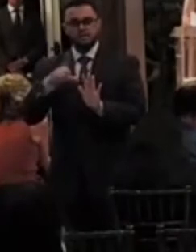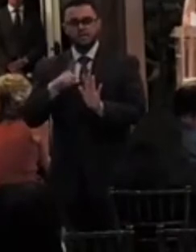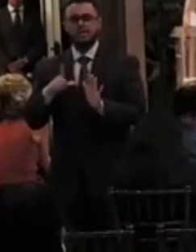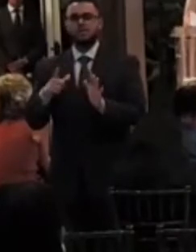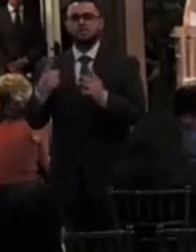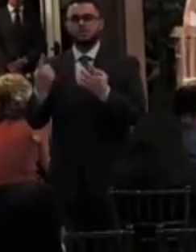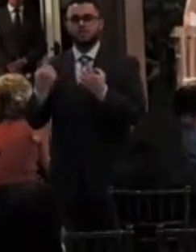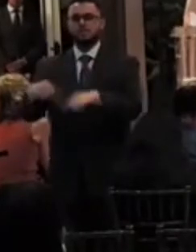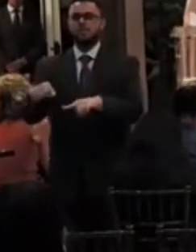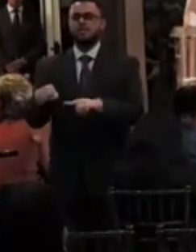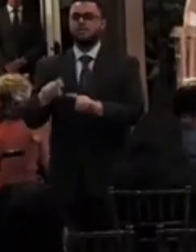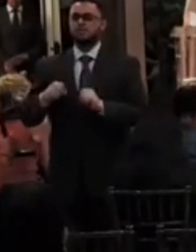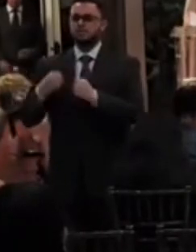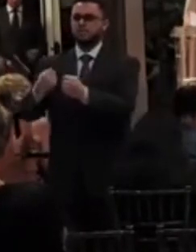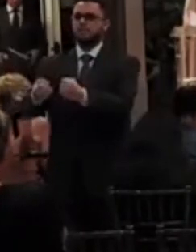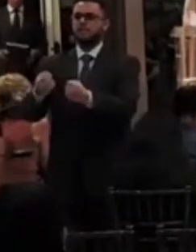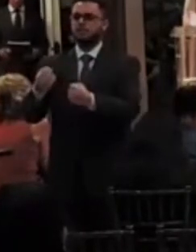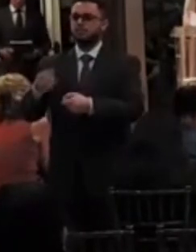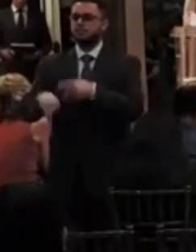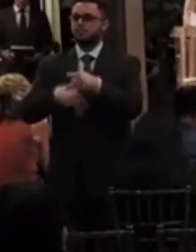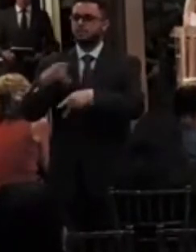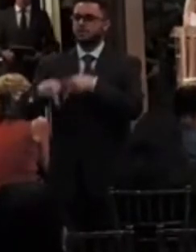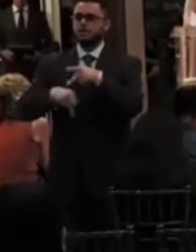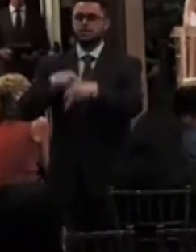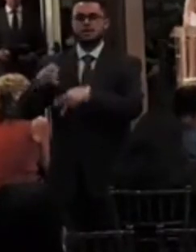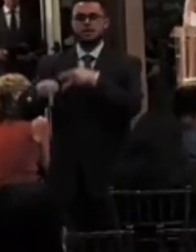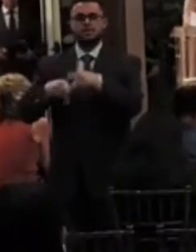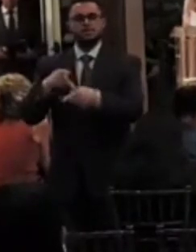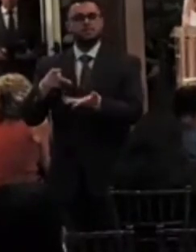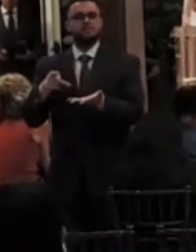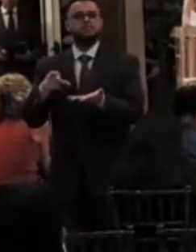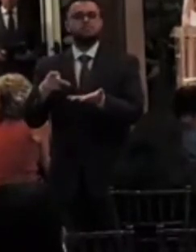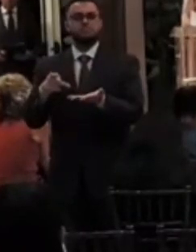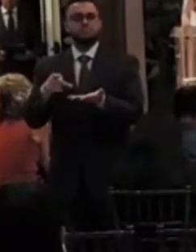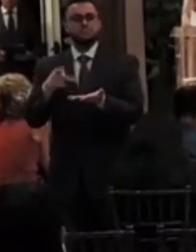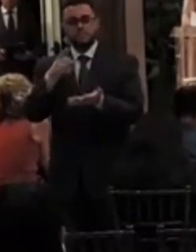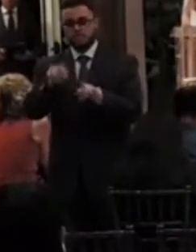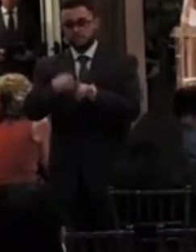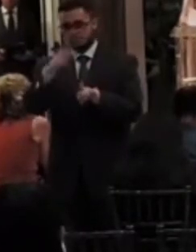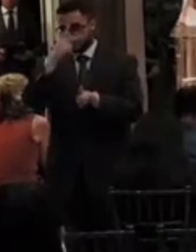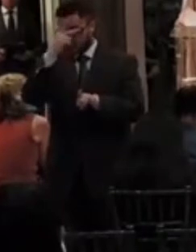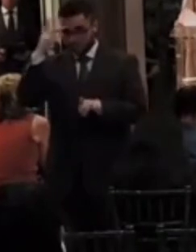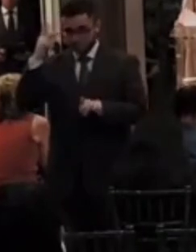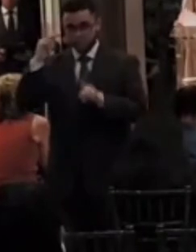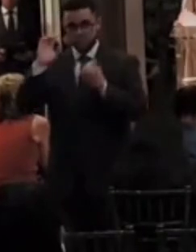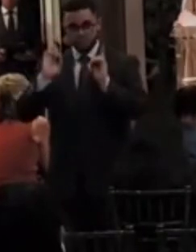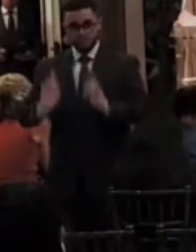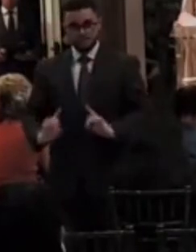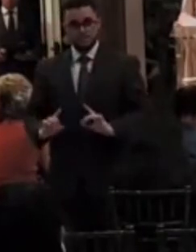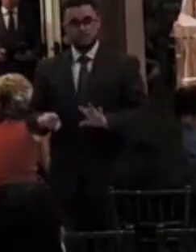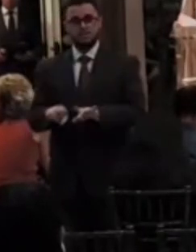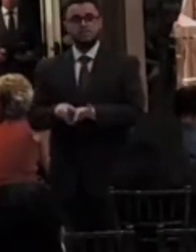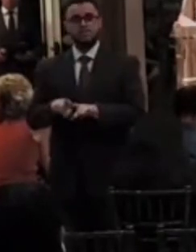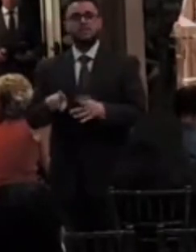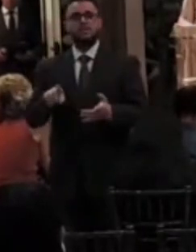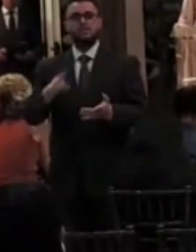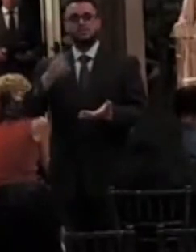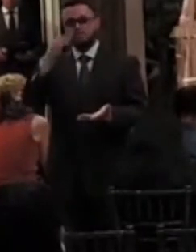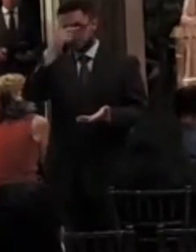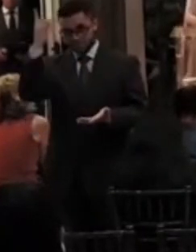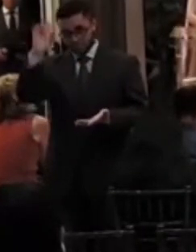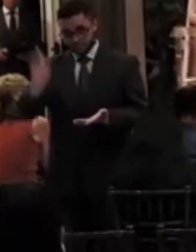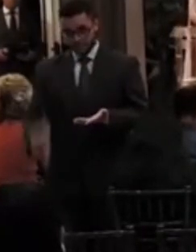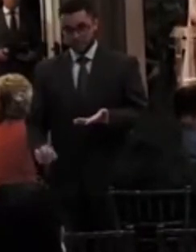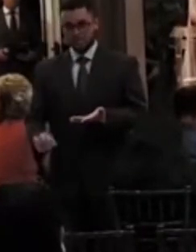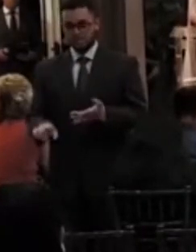das populações vulnerabilizadas, das pessoas com deficiência, das crianças e adolescentes, da população